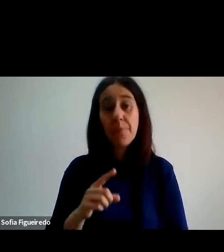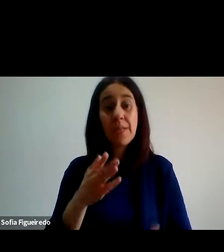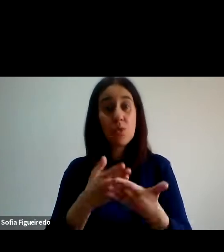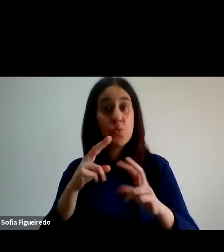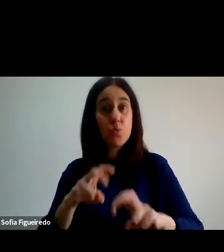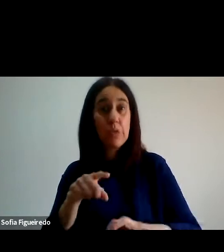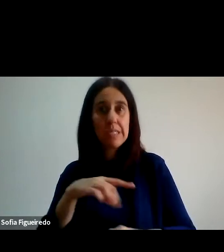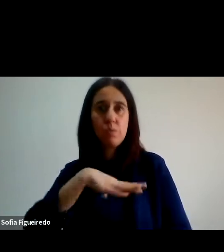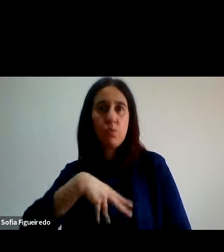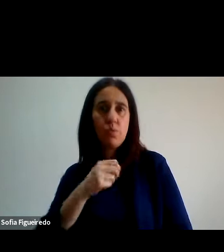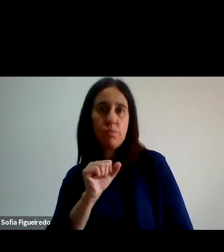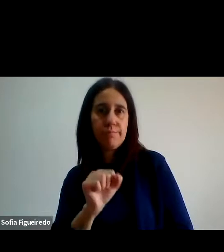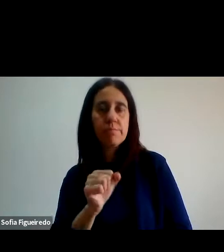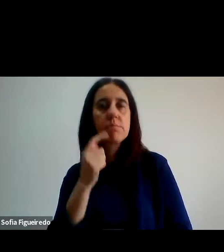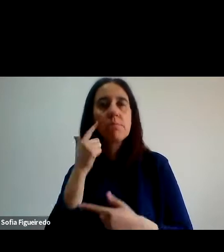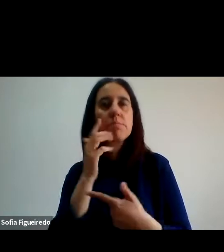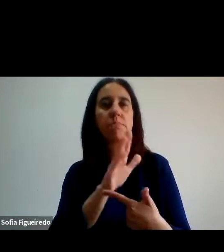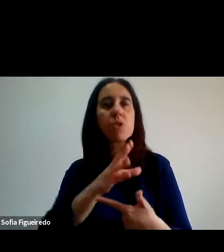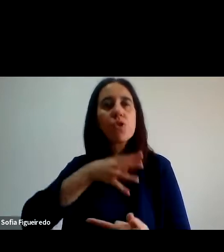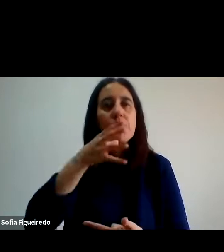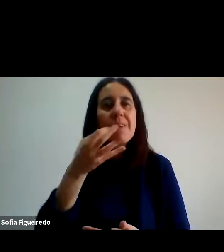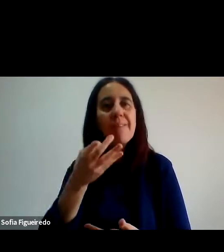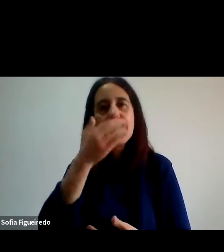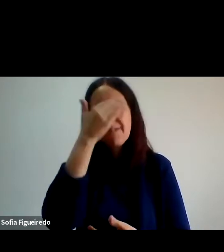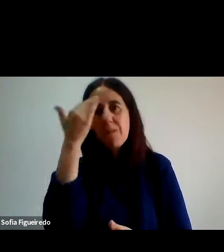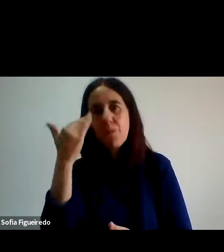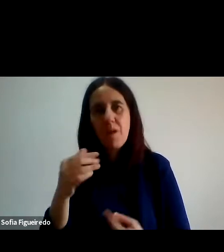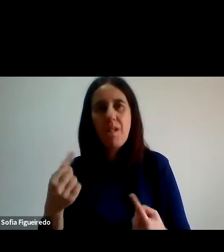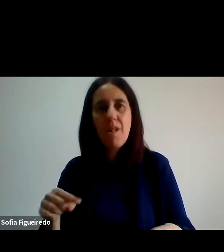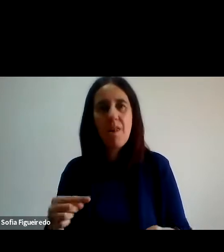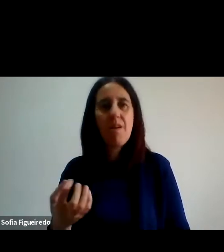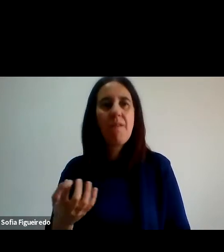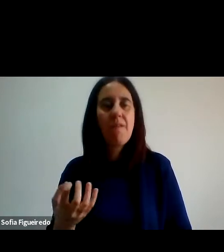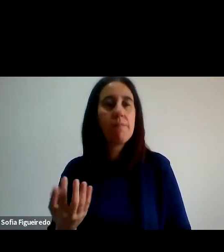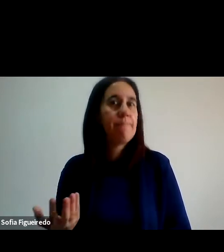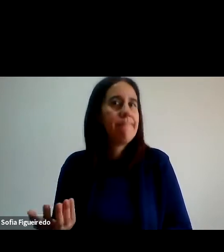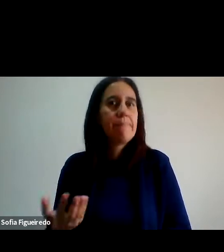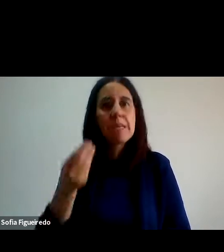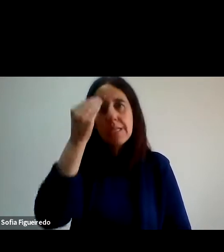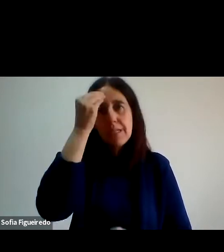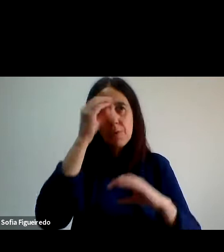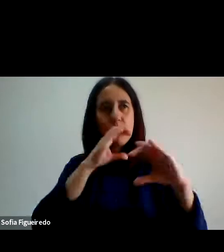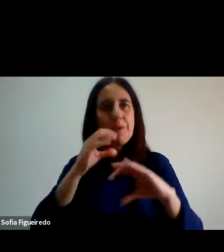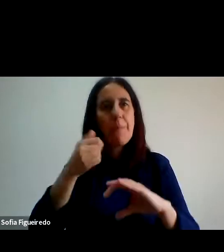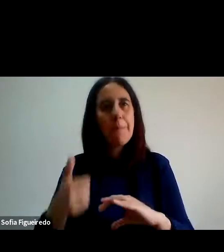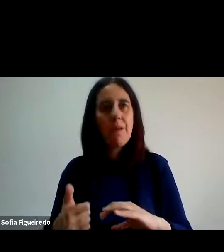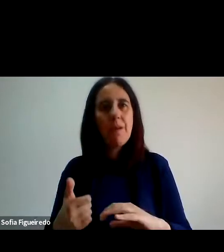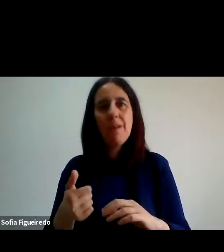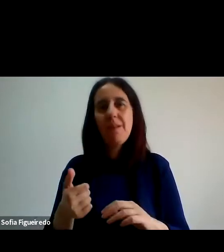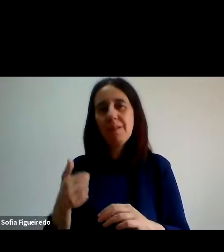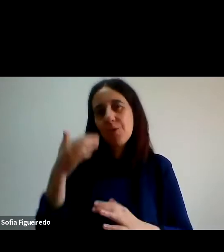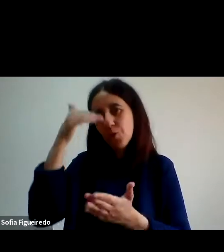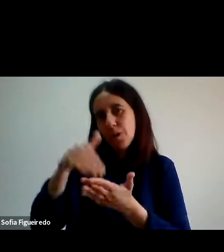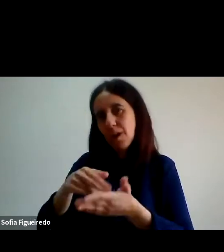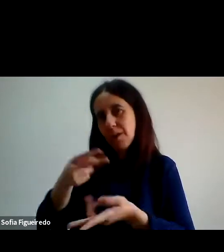que explica precisamente a dificuldade que existe precisamente em saber comunicar bem, em saber analisar os resultados